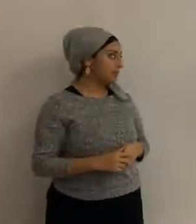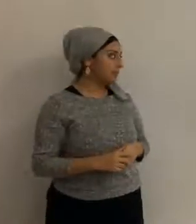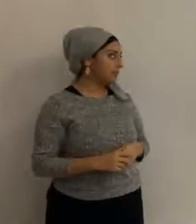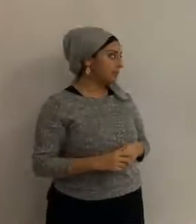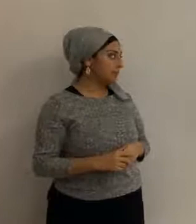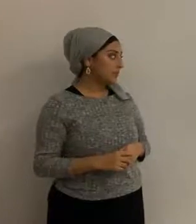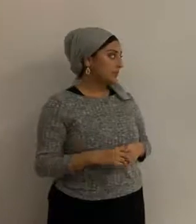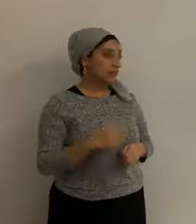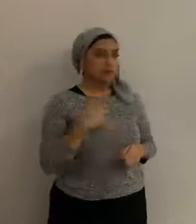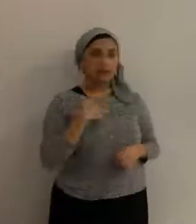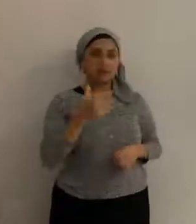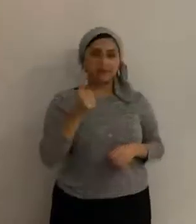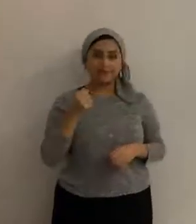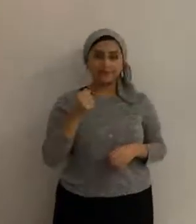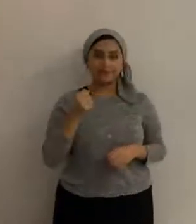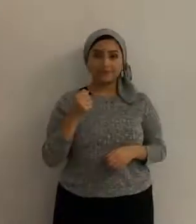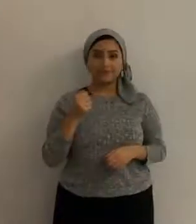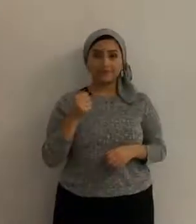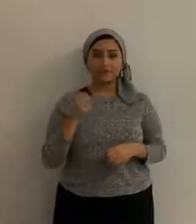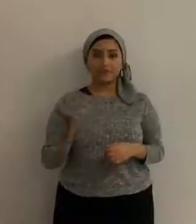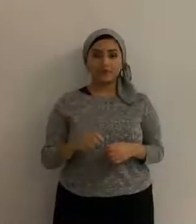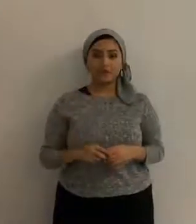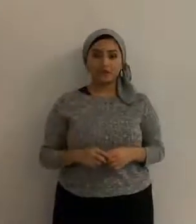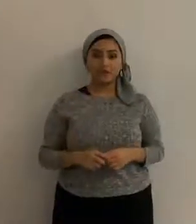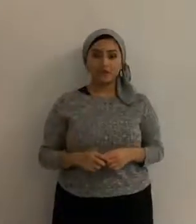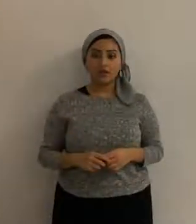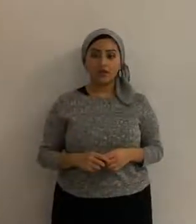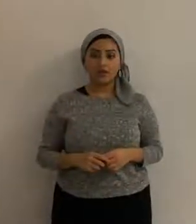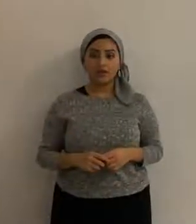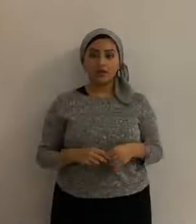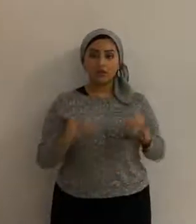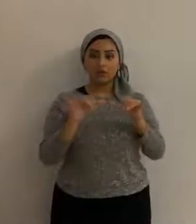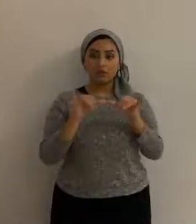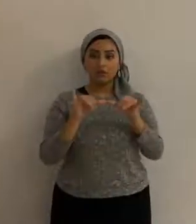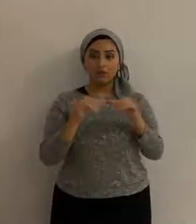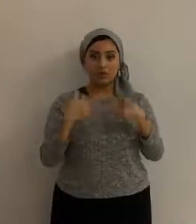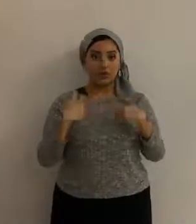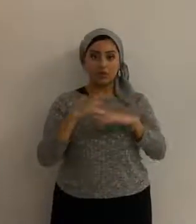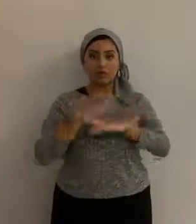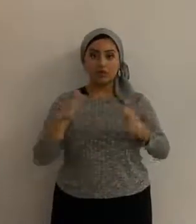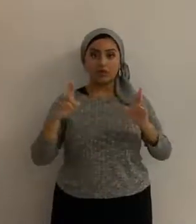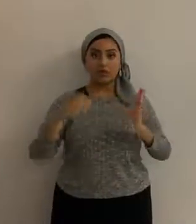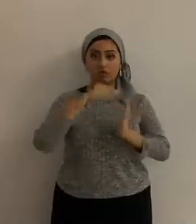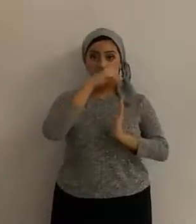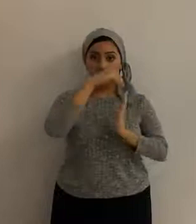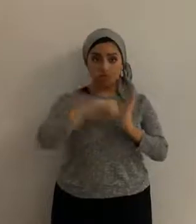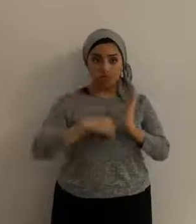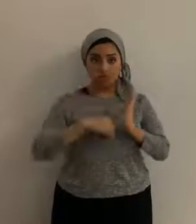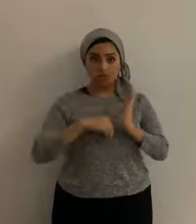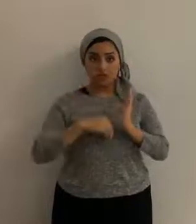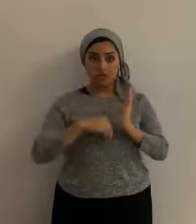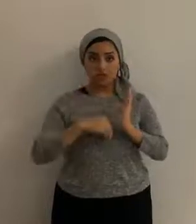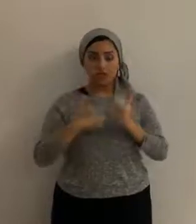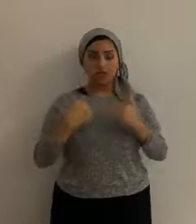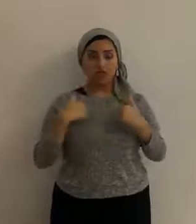tomando como referencia las medidas que ya están escritas, y aquí están las referencias: Primera de Reyes